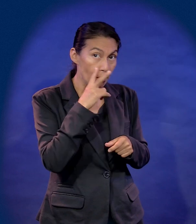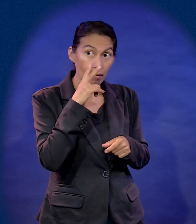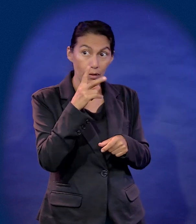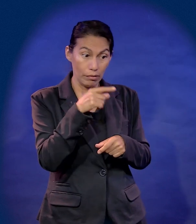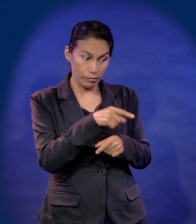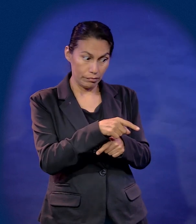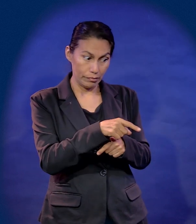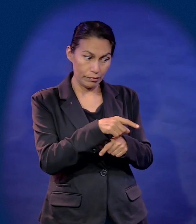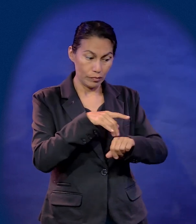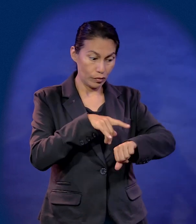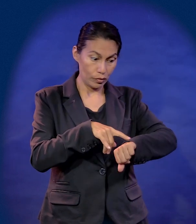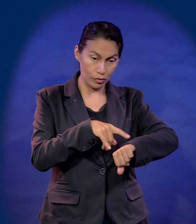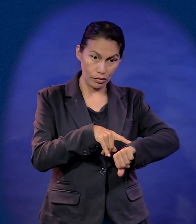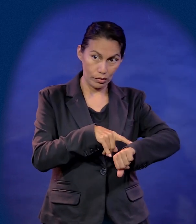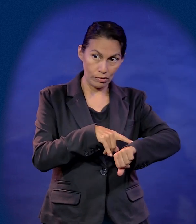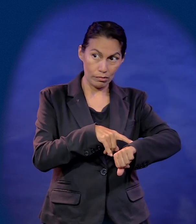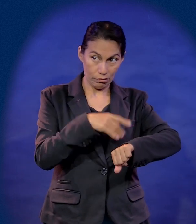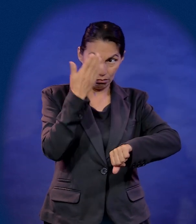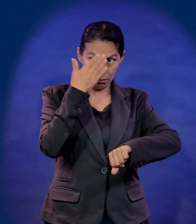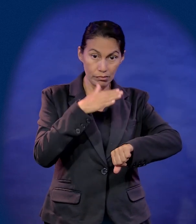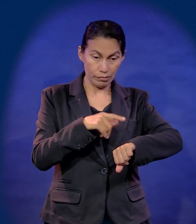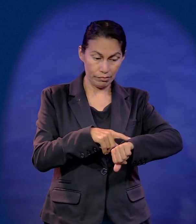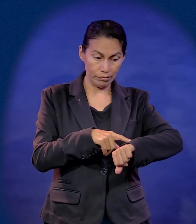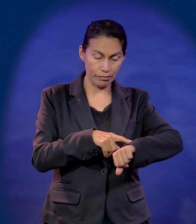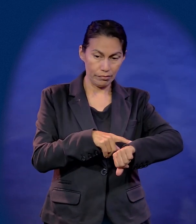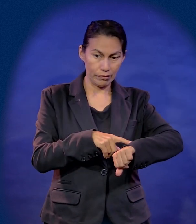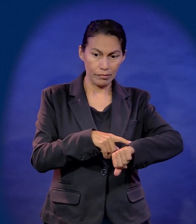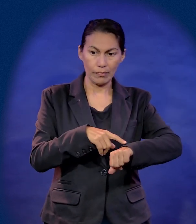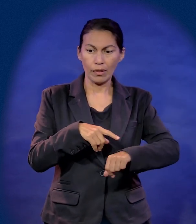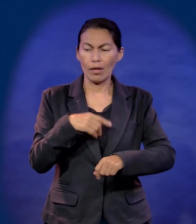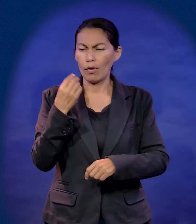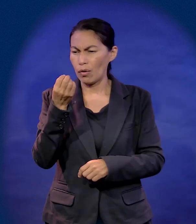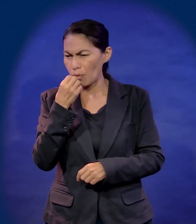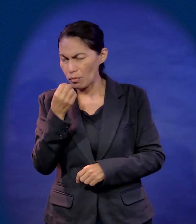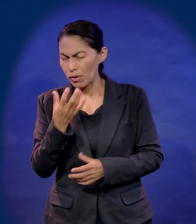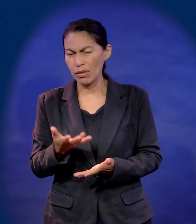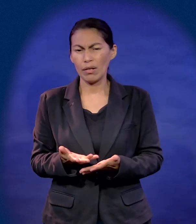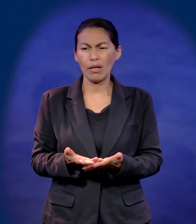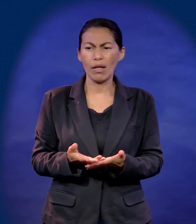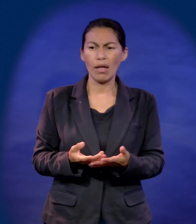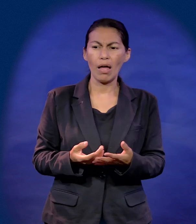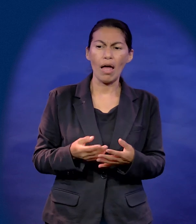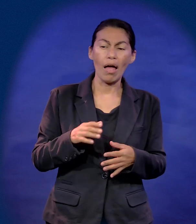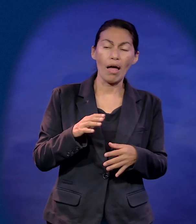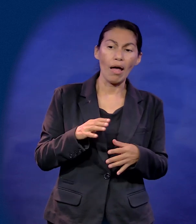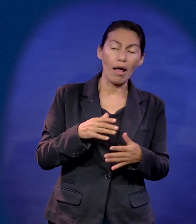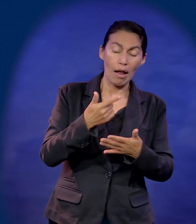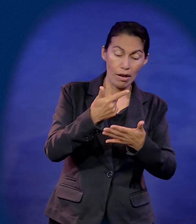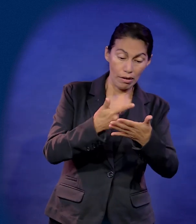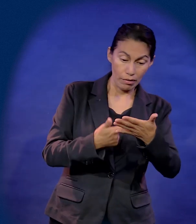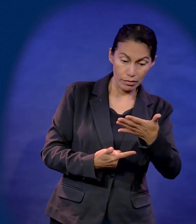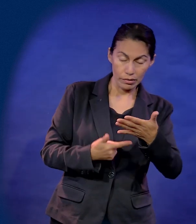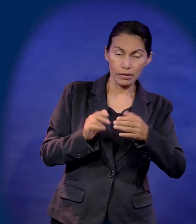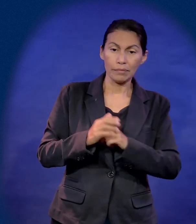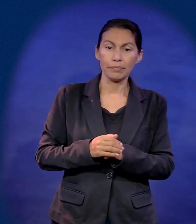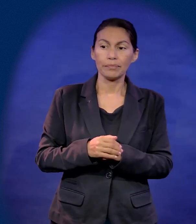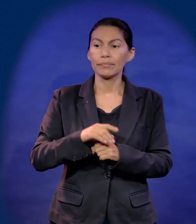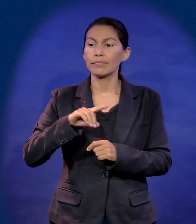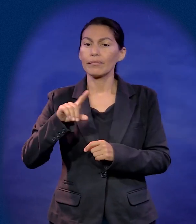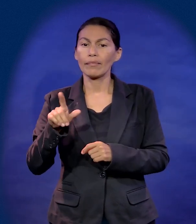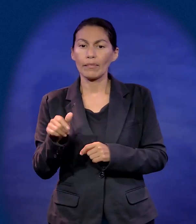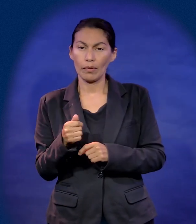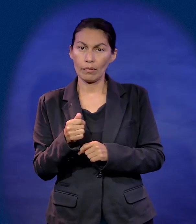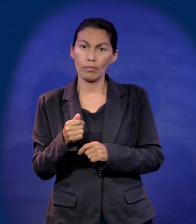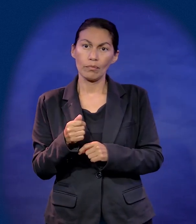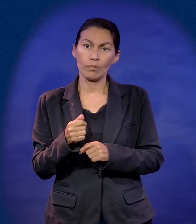estacionamiento, marcábamos una referencia y teníamos horarios para monitorearnos. La hora de la comida, cierto momento de pase